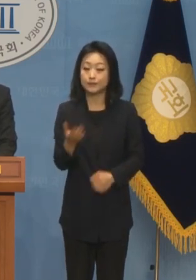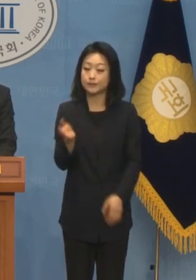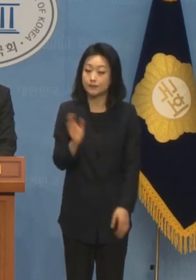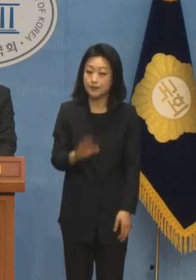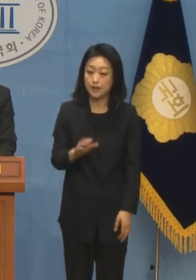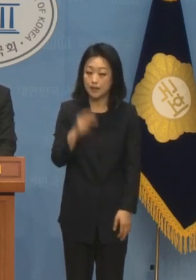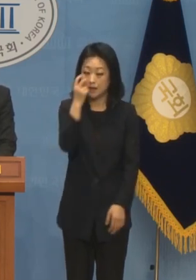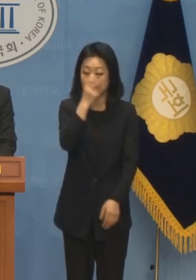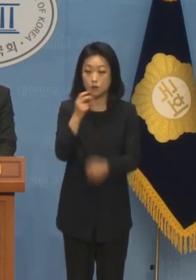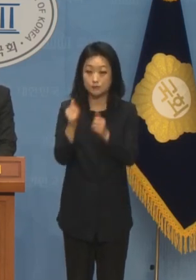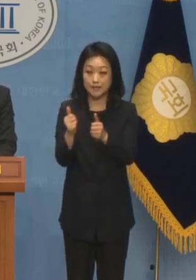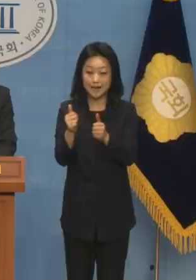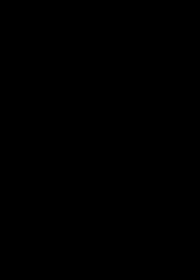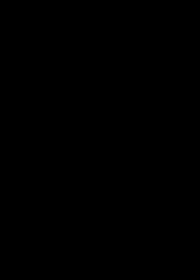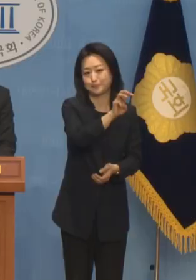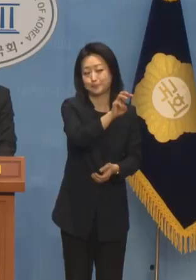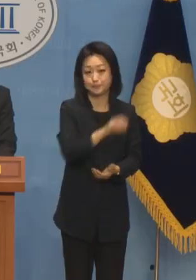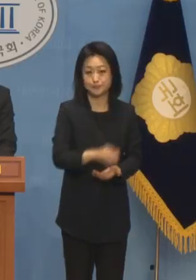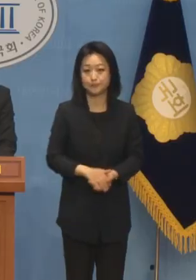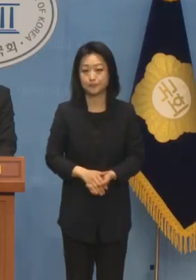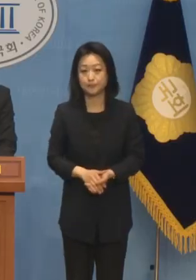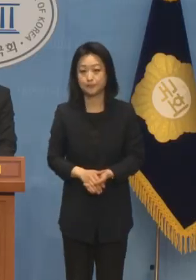반면 검사가 교정시설을 방문해